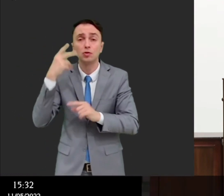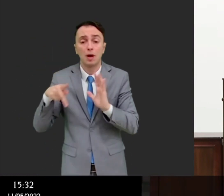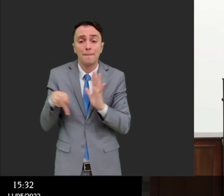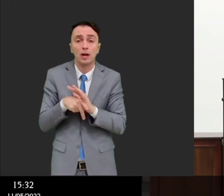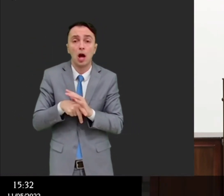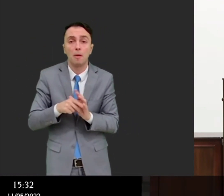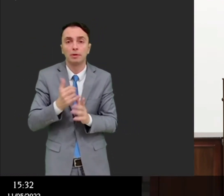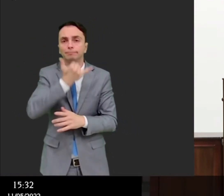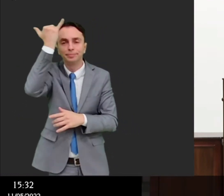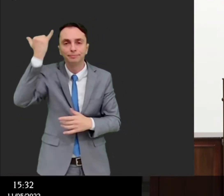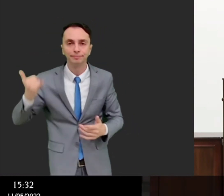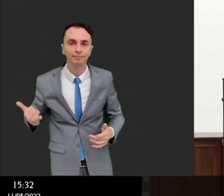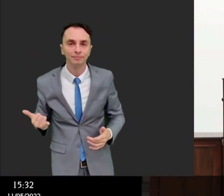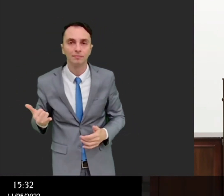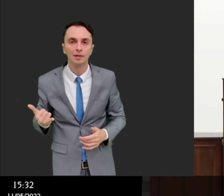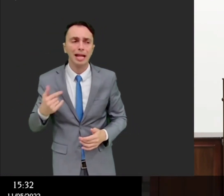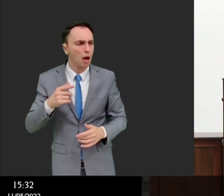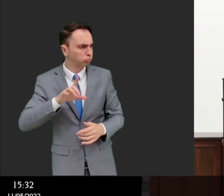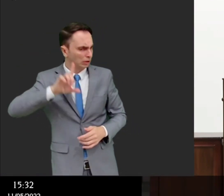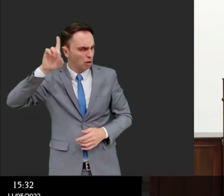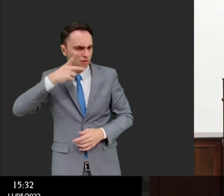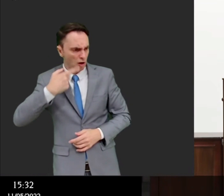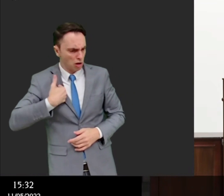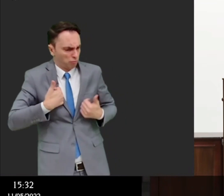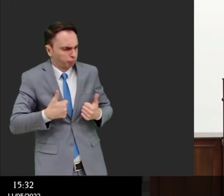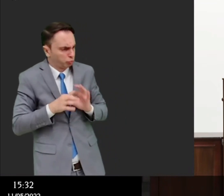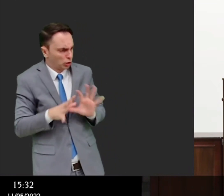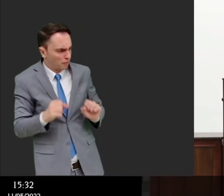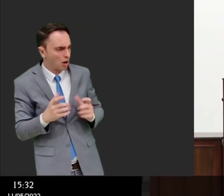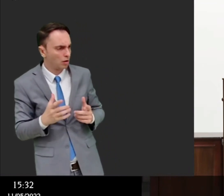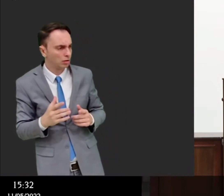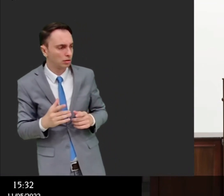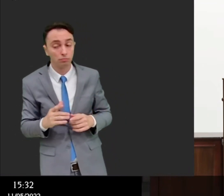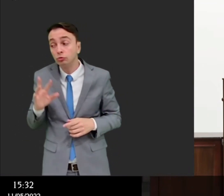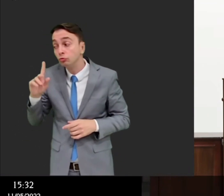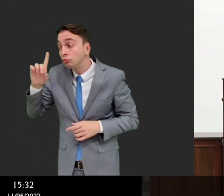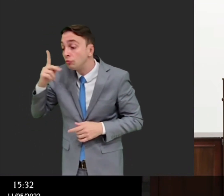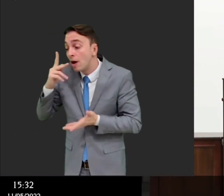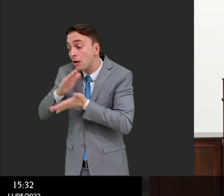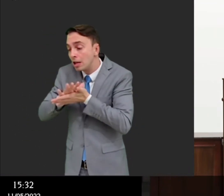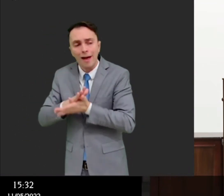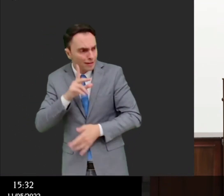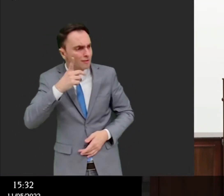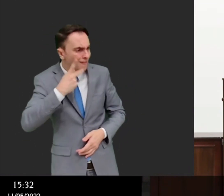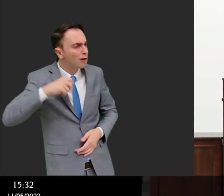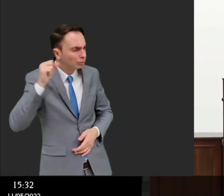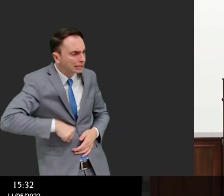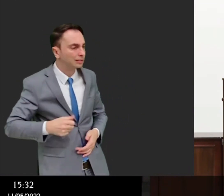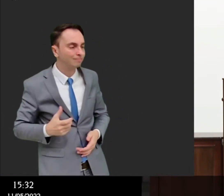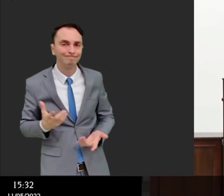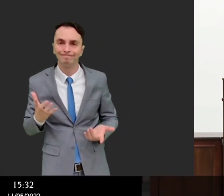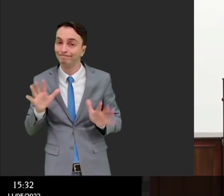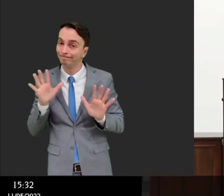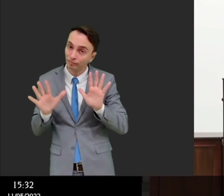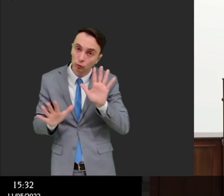de querer ir e fazer o que Deus não permitiu. Então chega lá, tem casos que nós